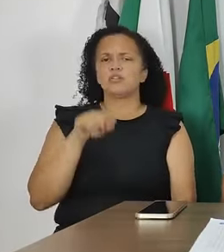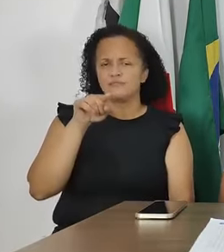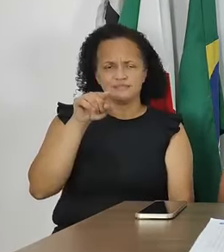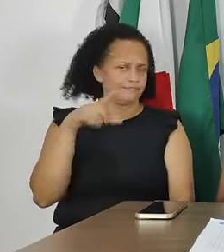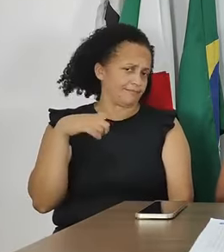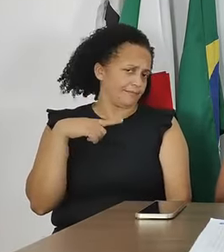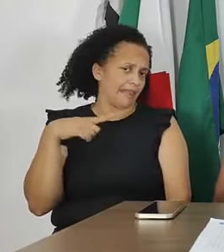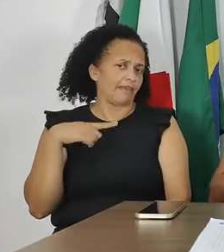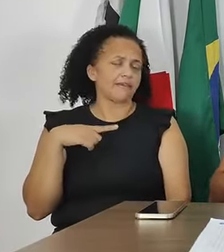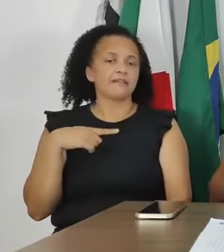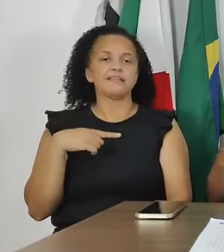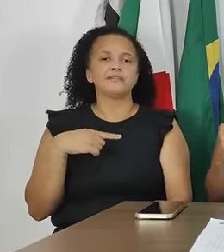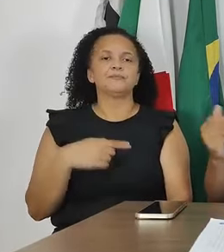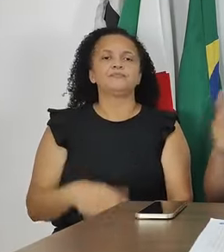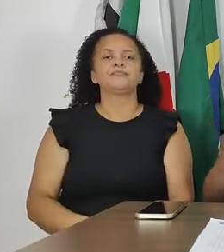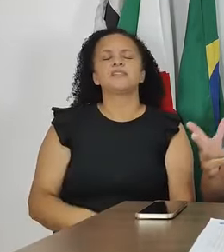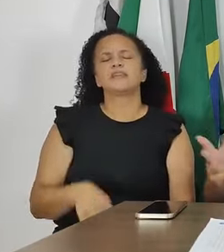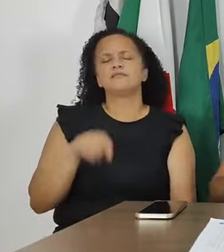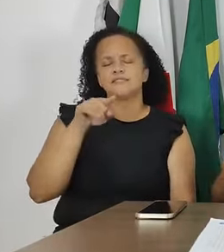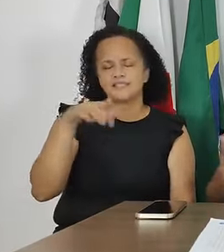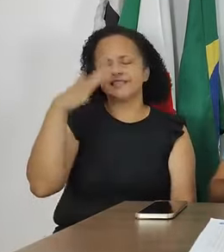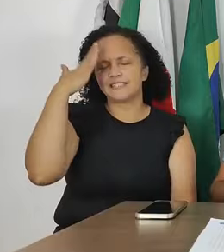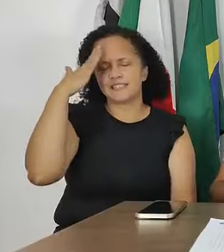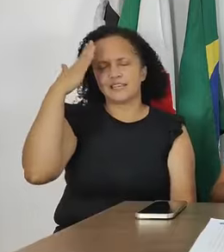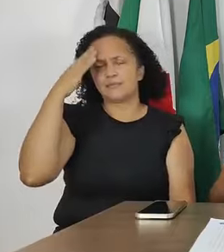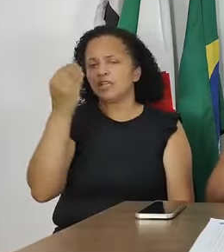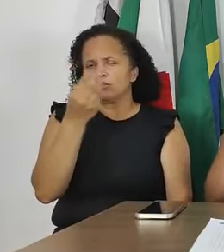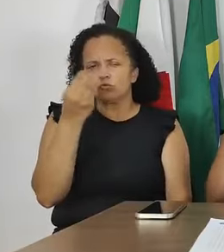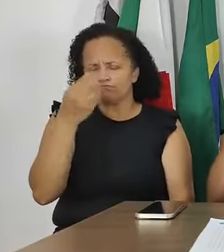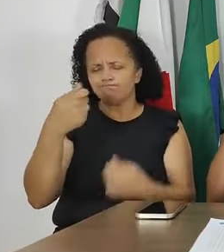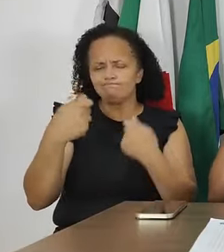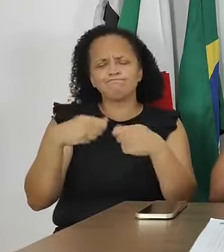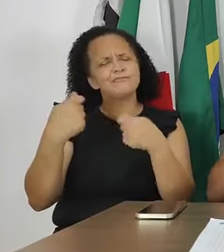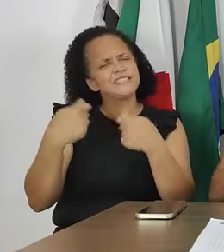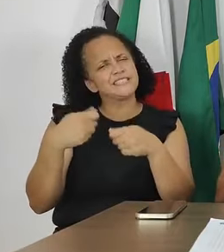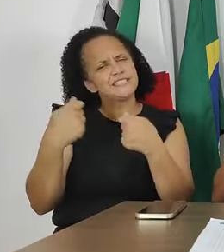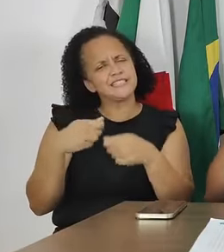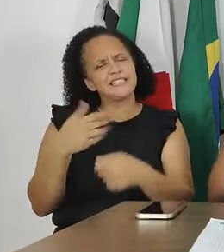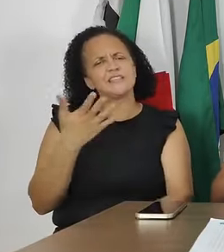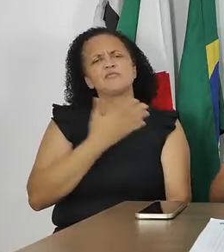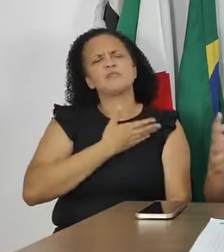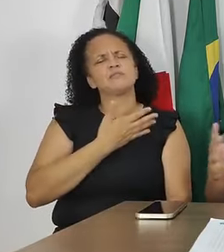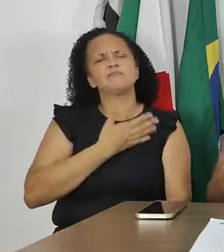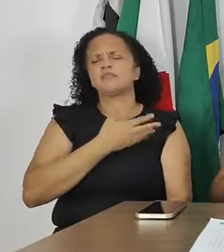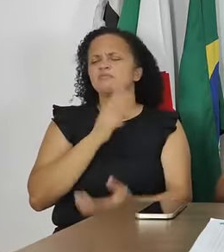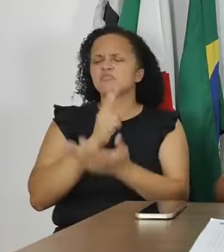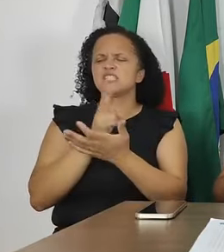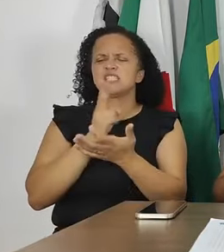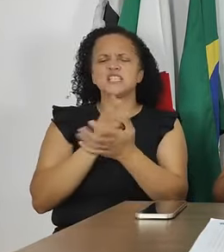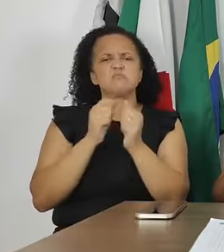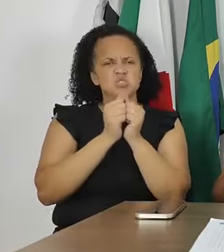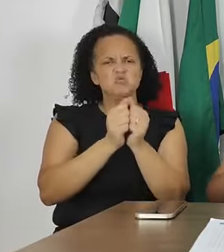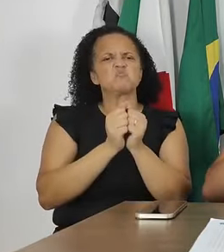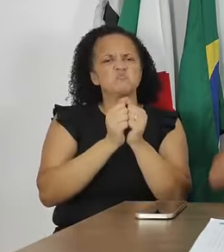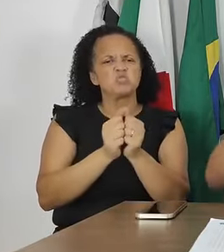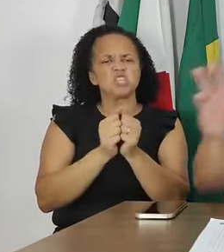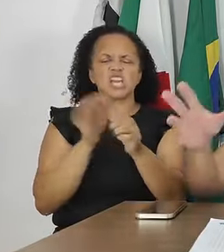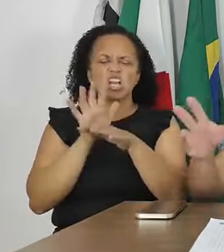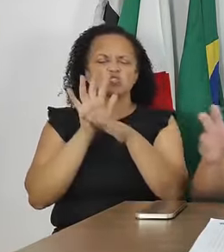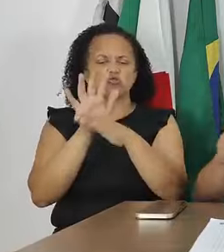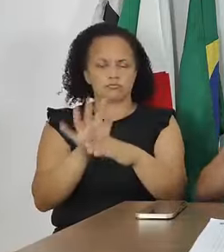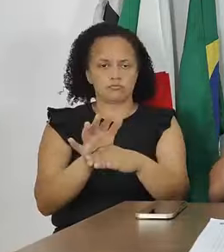tenha, e que você sabe que é aquele amigo que você pode contar, é um amigo para toda hora. Pega